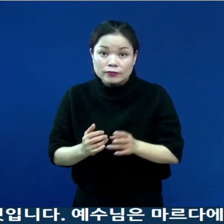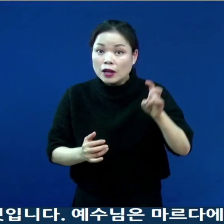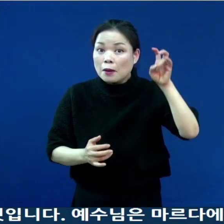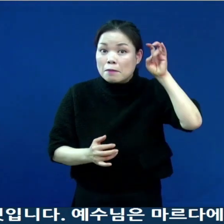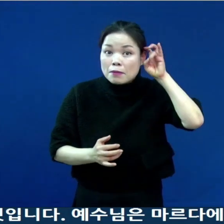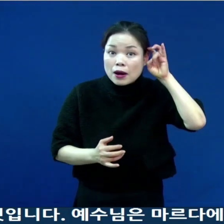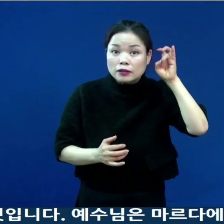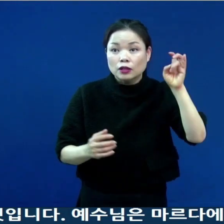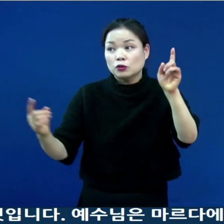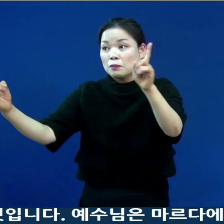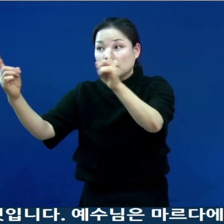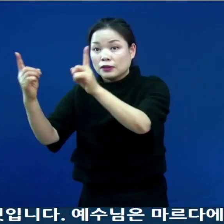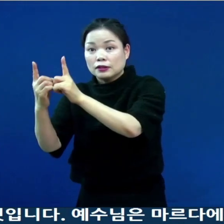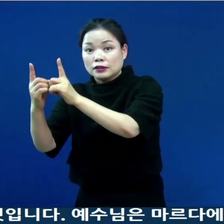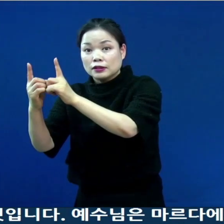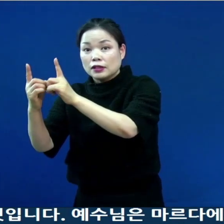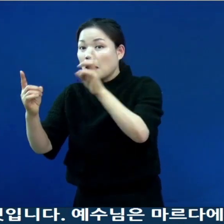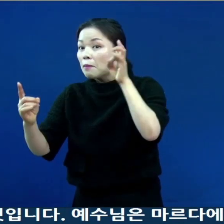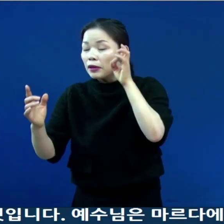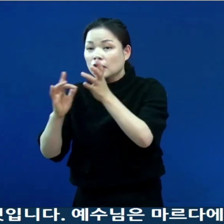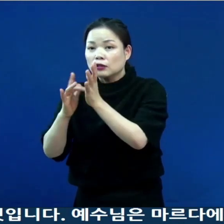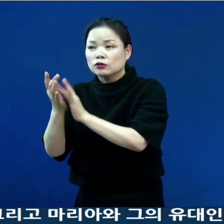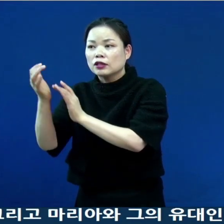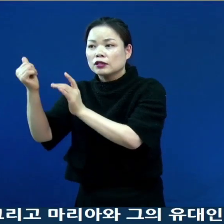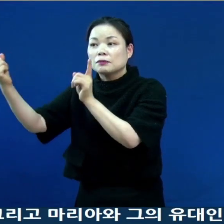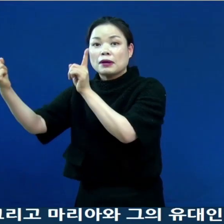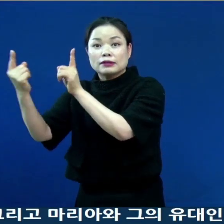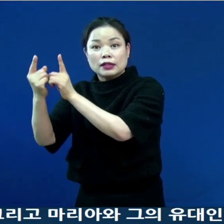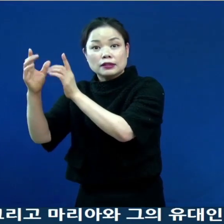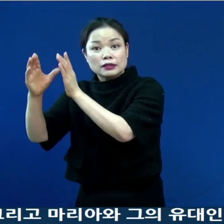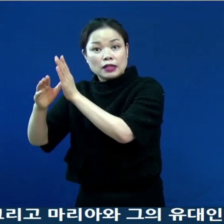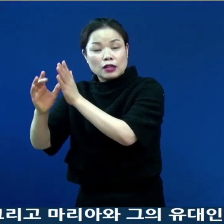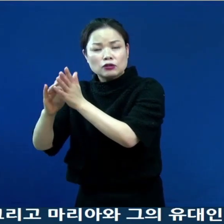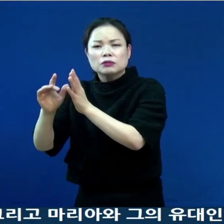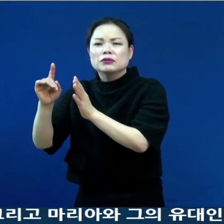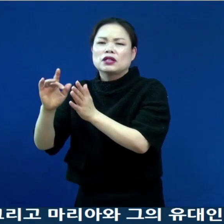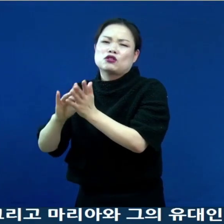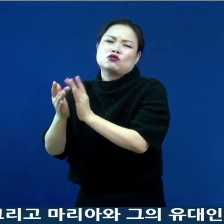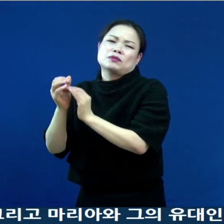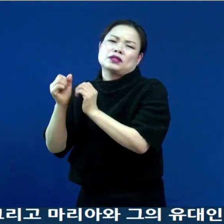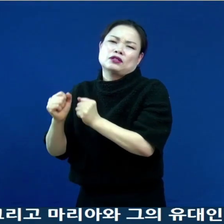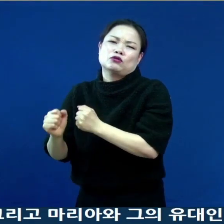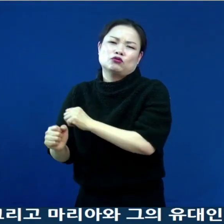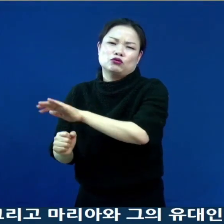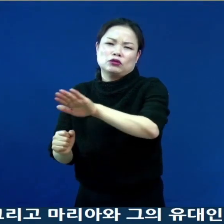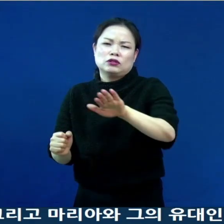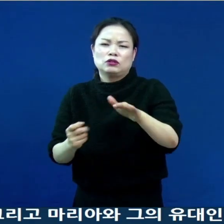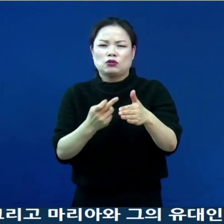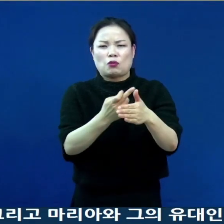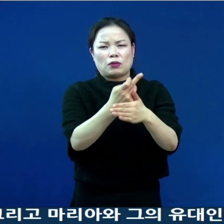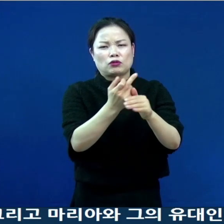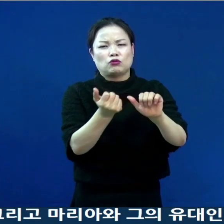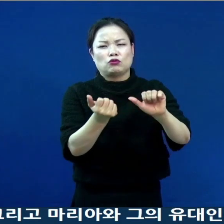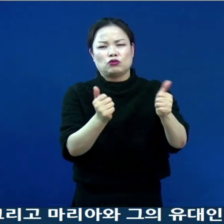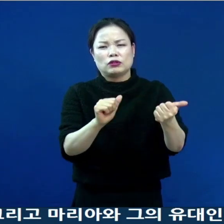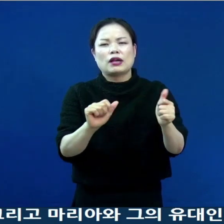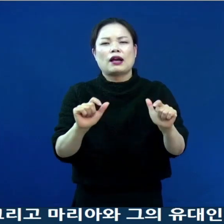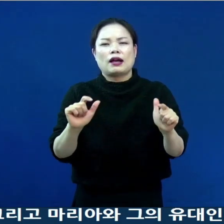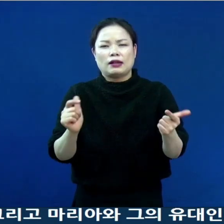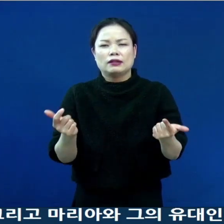마리아도 똑같아요. 32절에 예수님 계신 곳에 가서 예수님이 여기 계셨으면 우리 오빠 안 죽었을